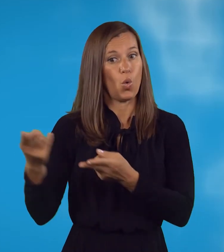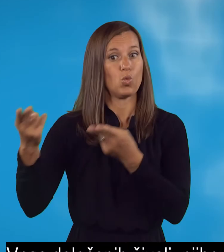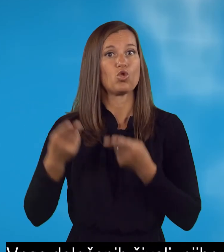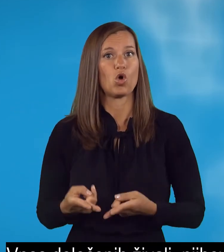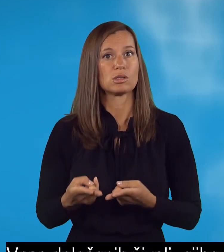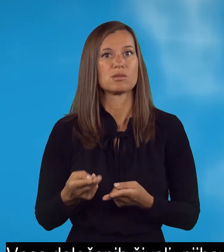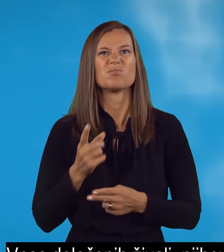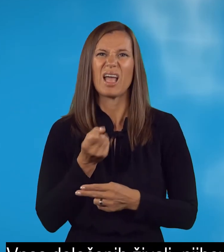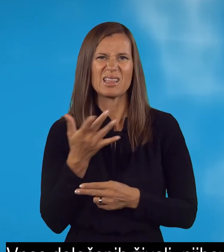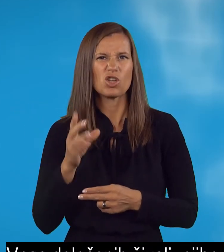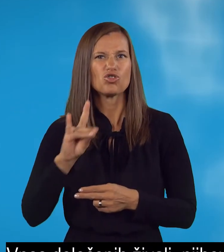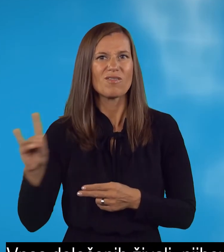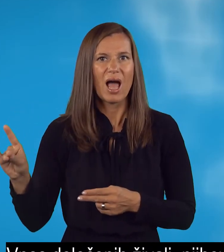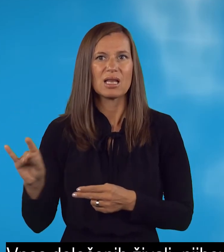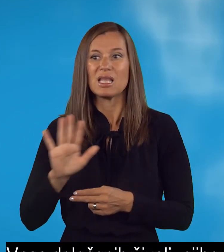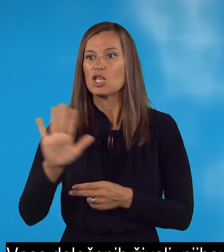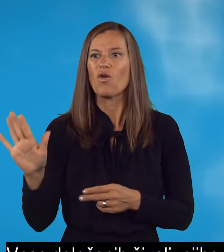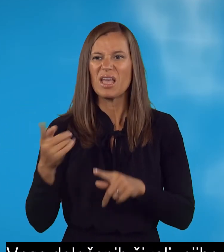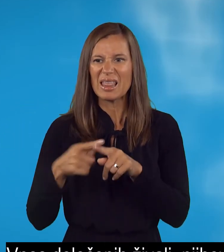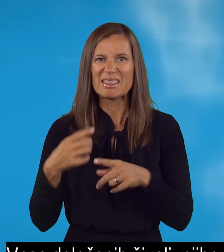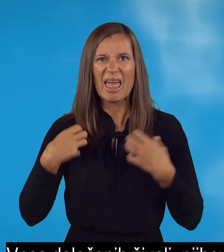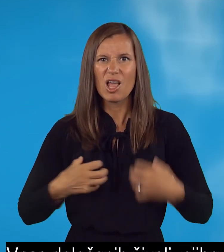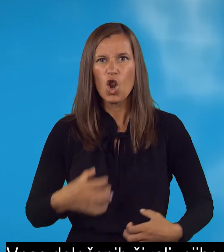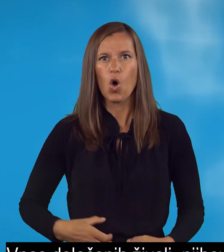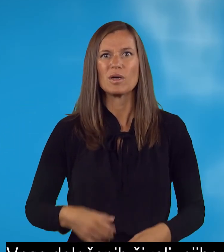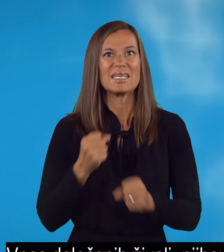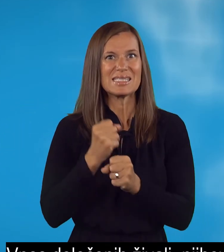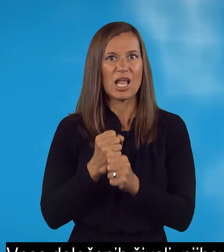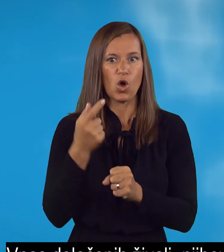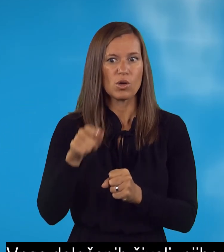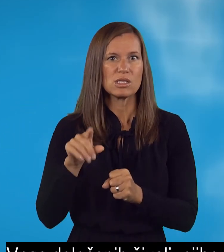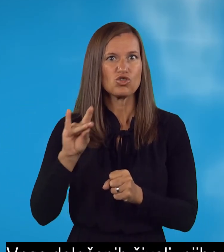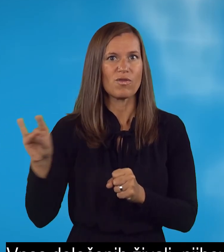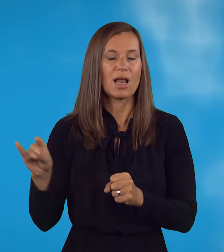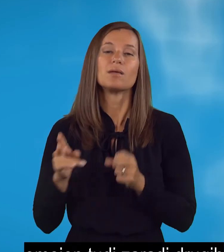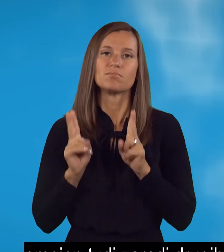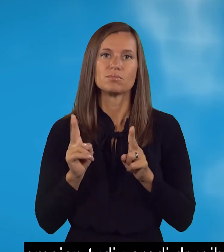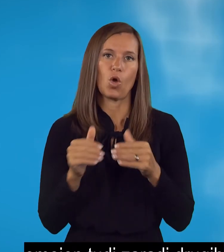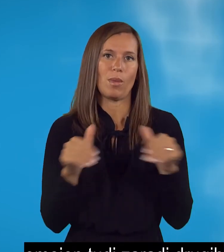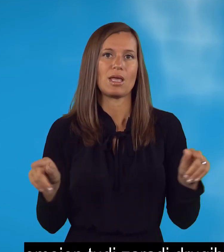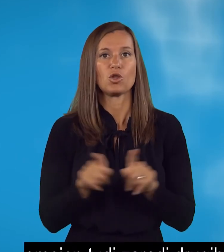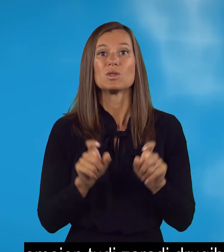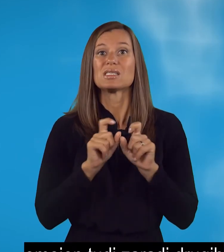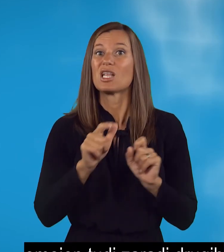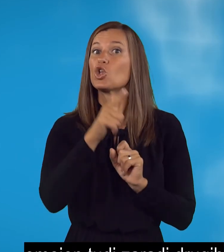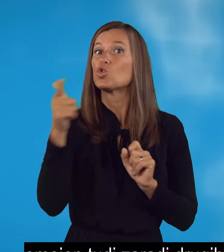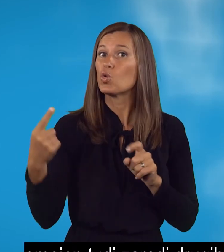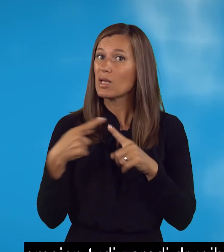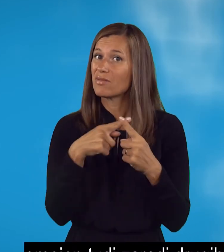Vnos določenih živali, njihovih delov in izdelkov iz njih je lahko omejen tudi zaradi drugih tveganj, na